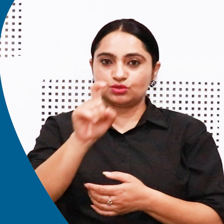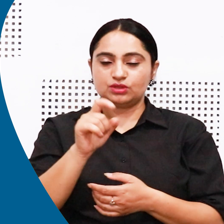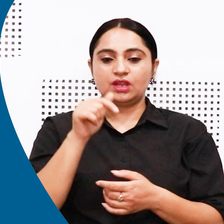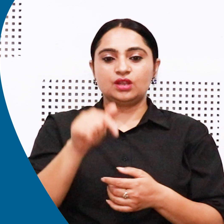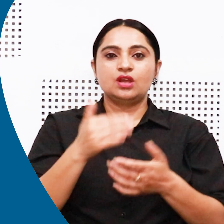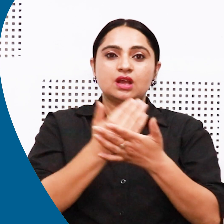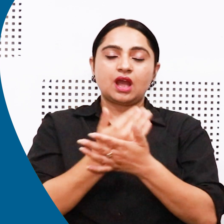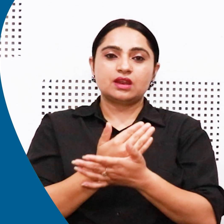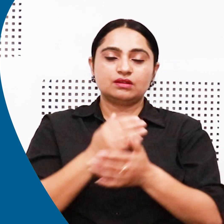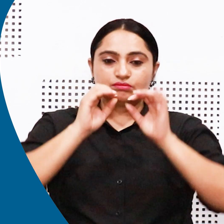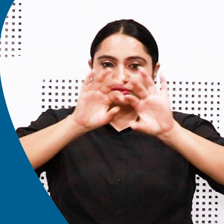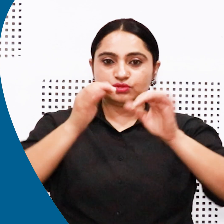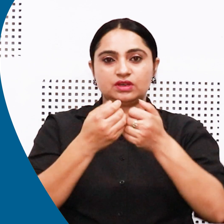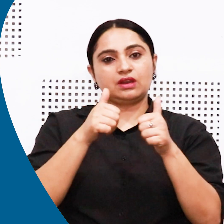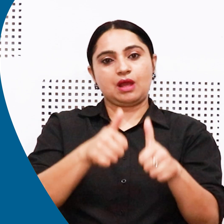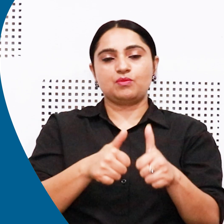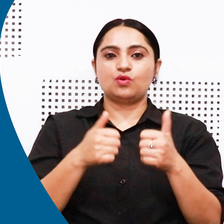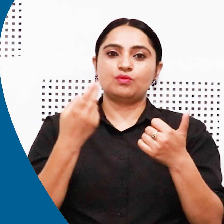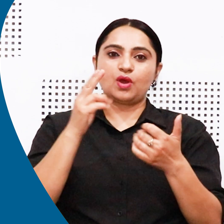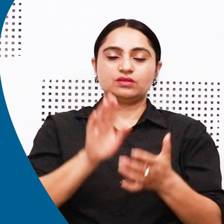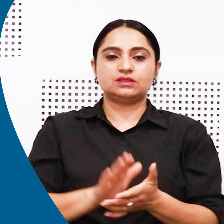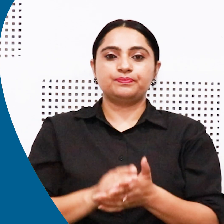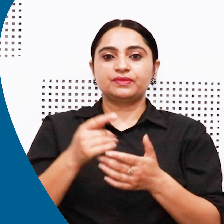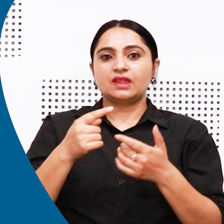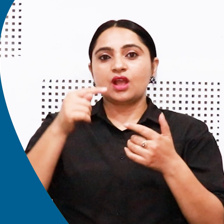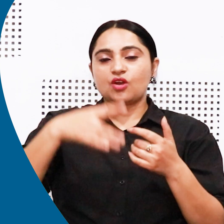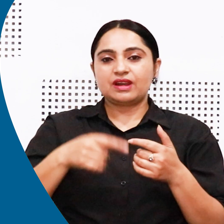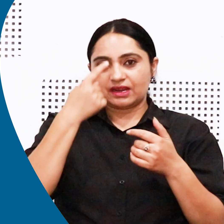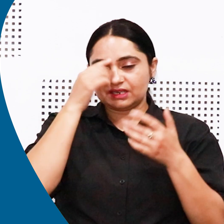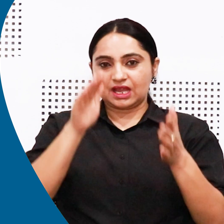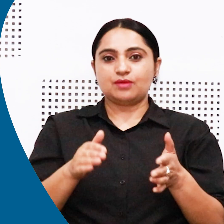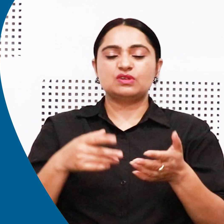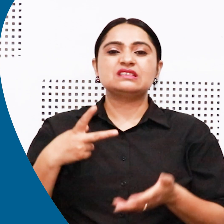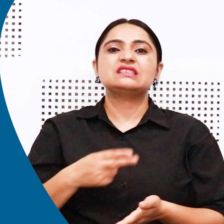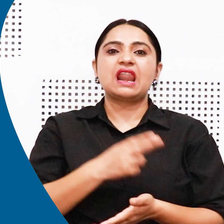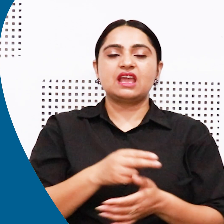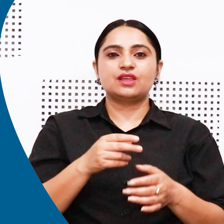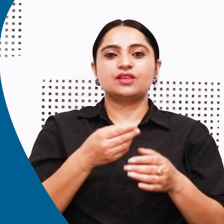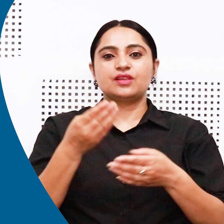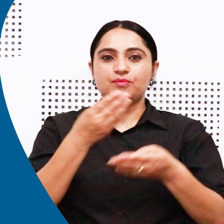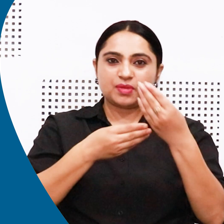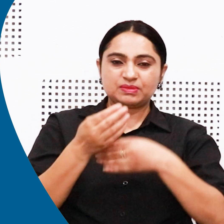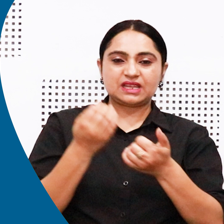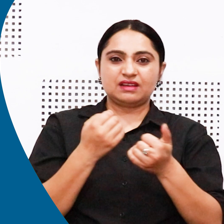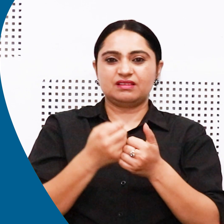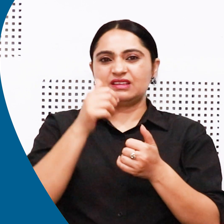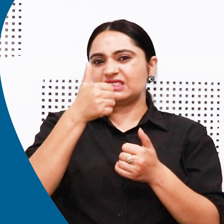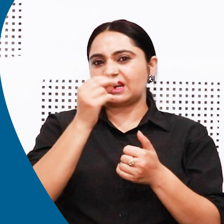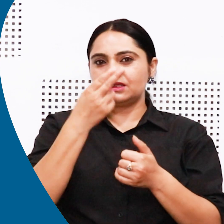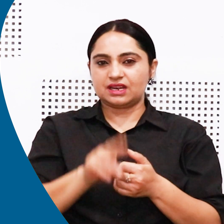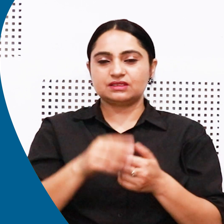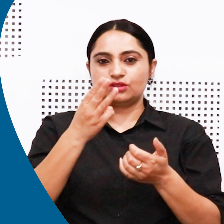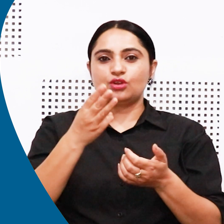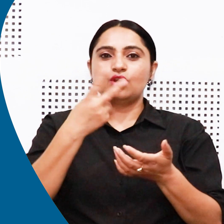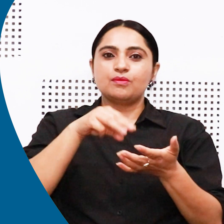कार्यक्रम दिएर एकदम राम्रो गरेछ, मेरो लागि त एकदम राम्रो। कैलालीको टिकापुरमा सिलाइ कटाइ व्यवसाय गर्ने झन्डै 60 जना छन्। तीमध्ये 32 जना जति महिला